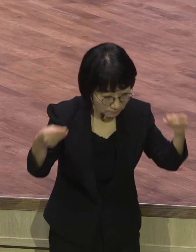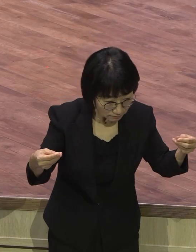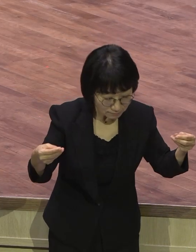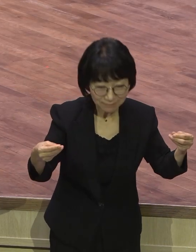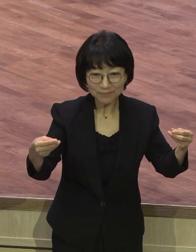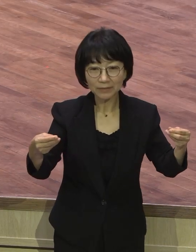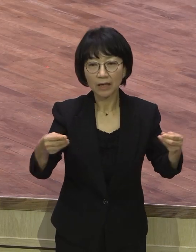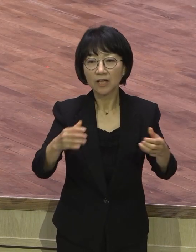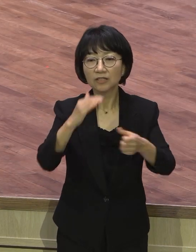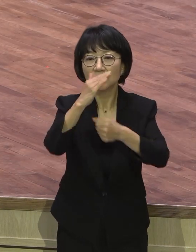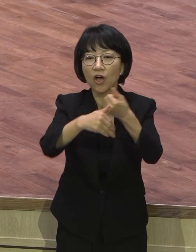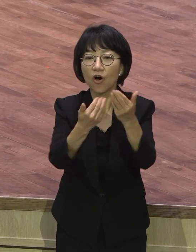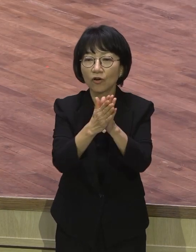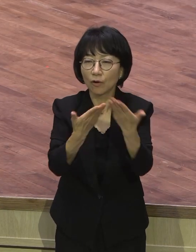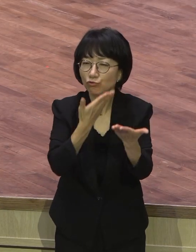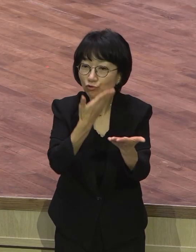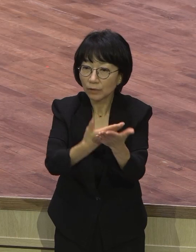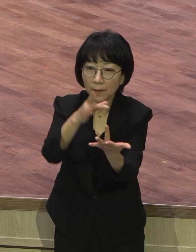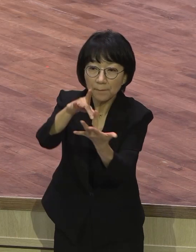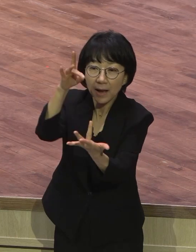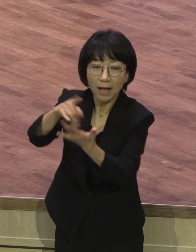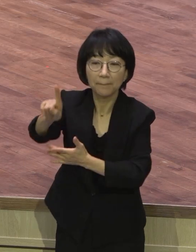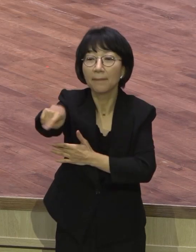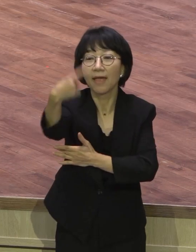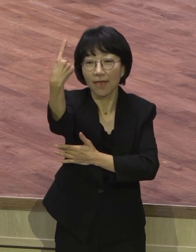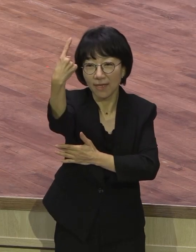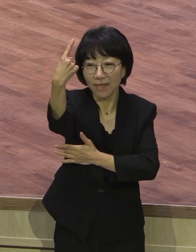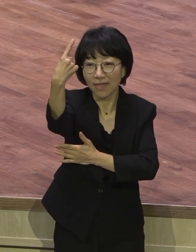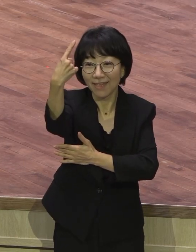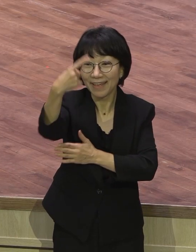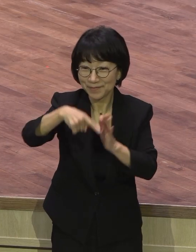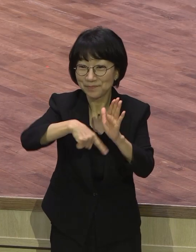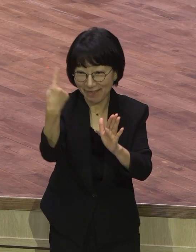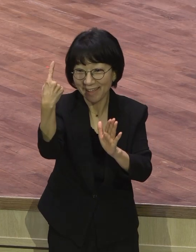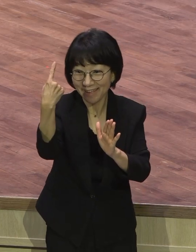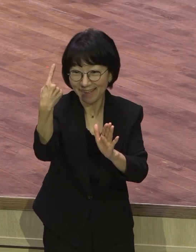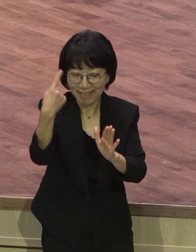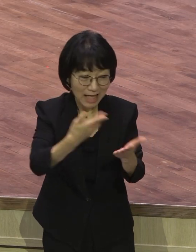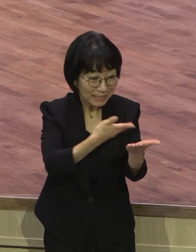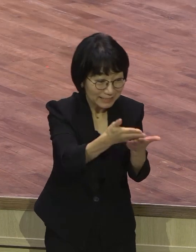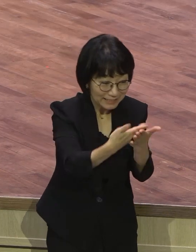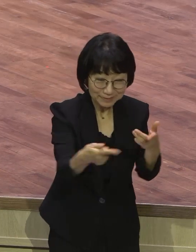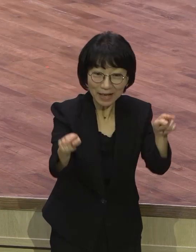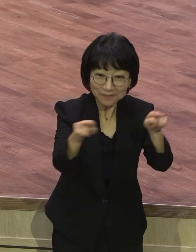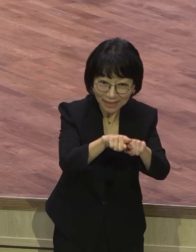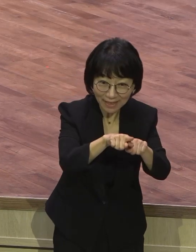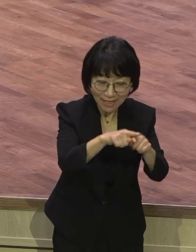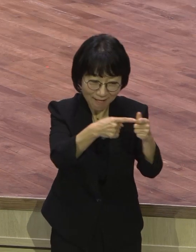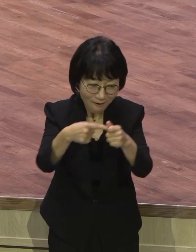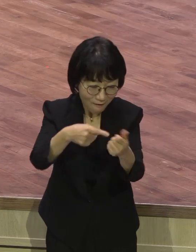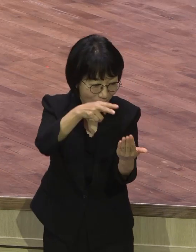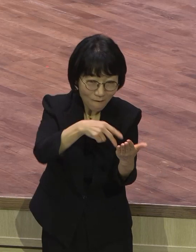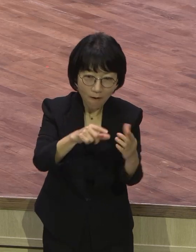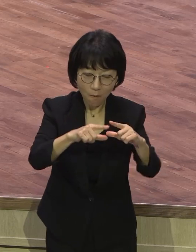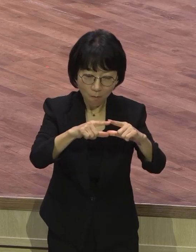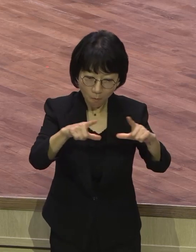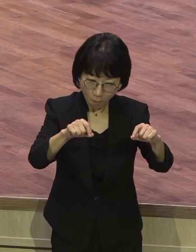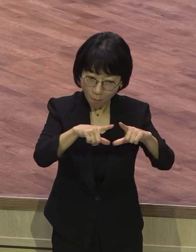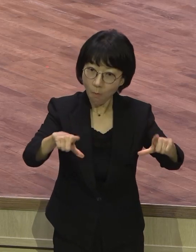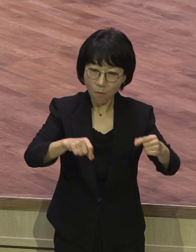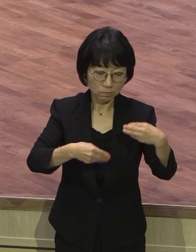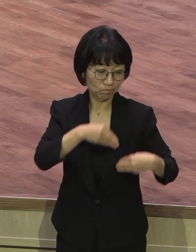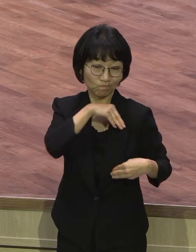백구절 중요 백구절을 딱 그렇게 그림까지 그려가지고 딱 읽기 좋도록 조그마한 거